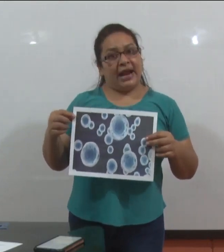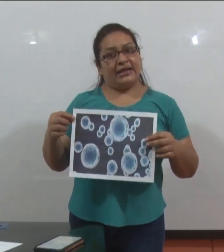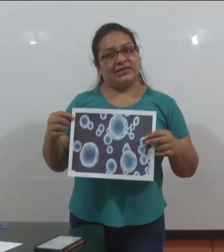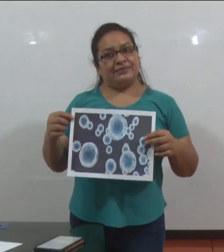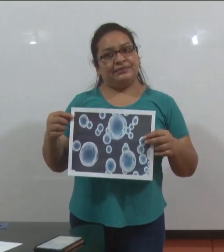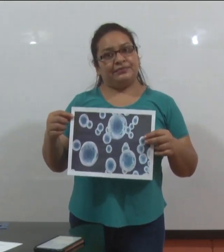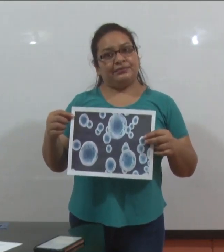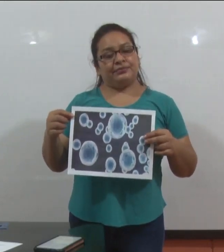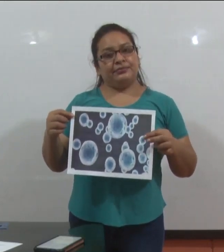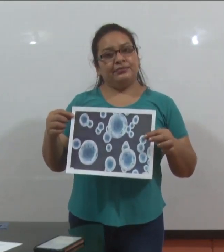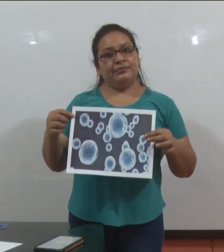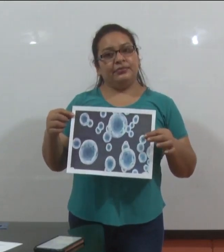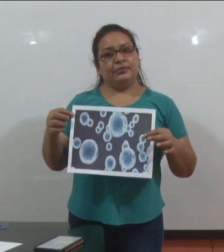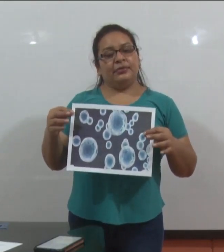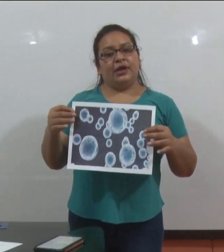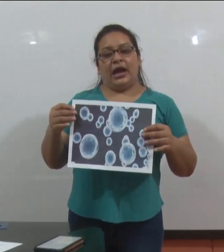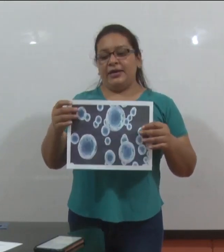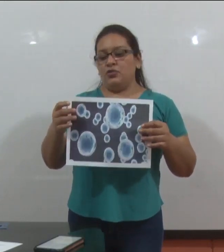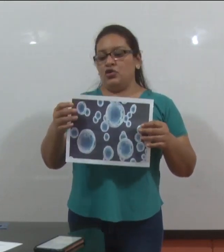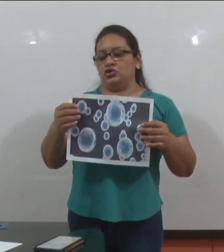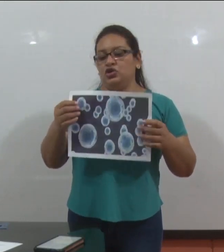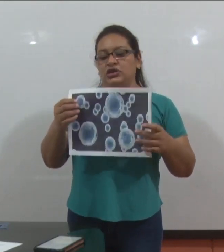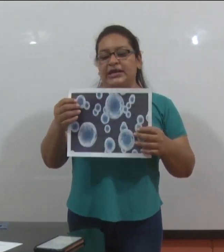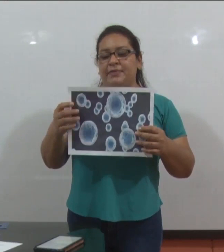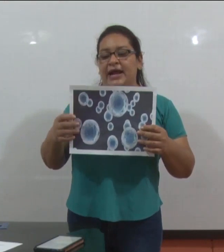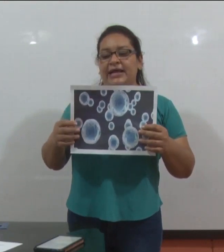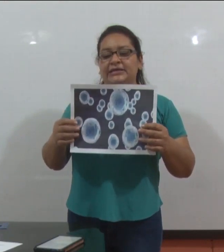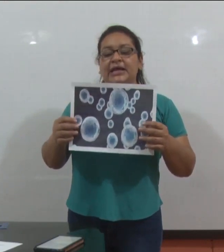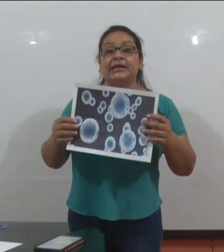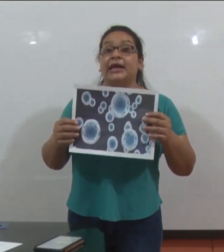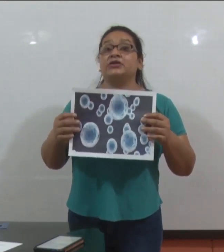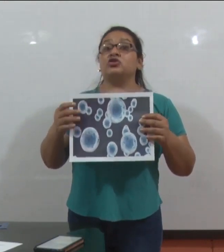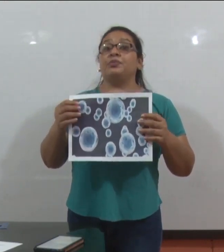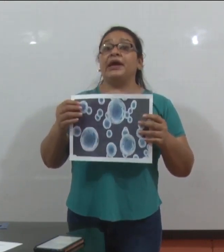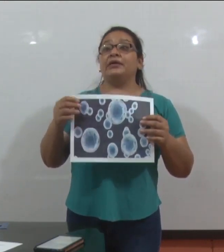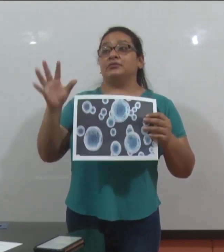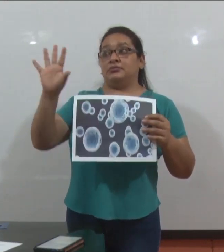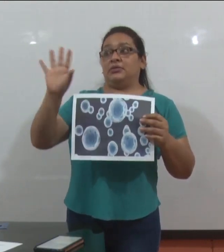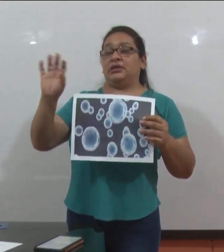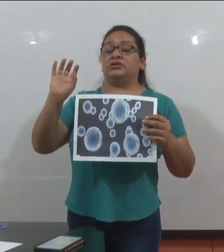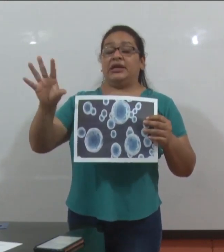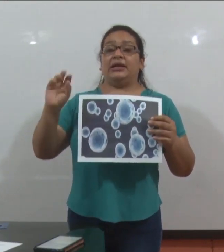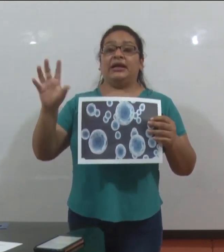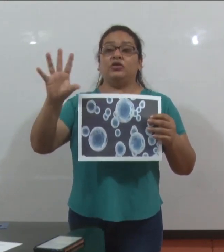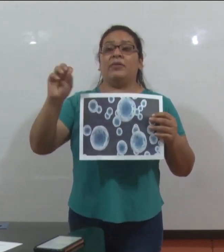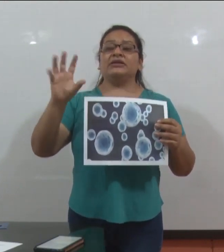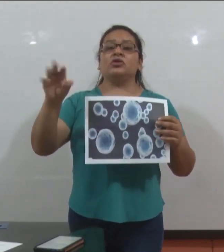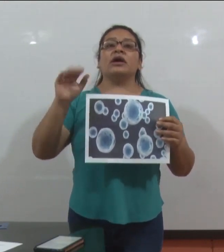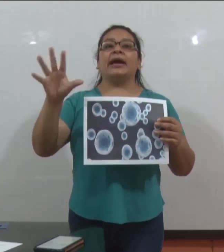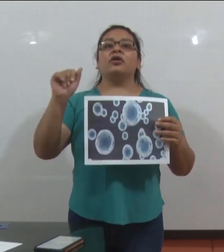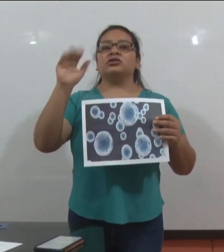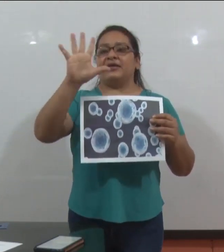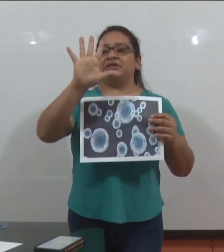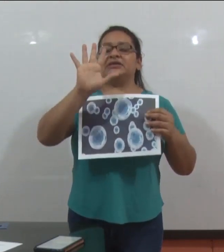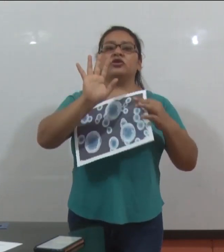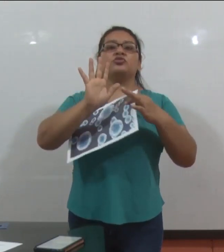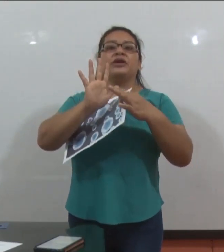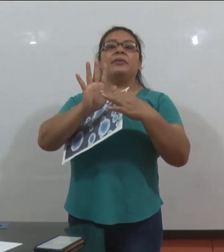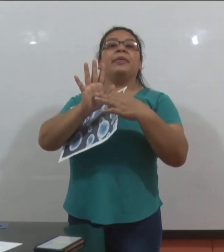animales. Hay muchos animales que en su piel, al nomás tocarlos, a veces se nos pueden